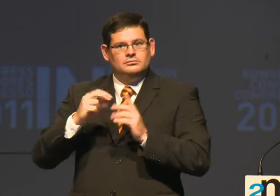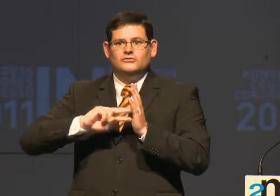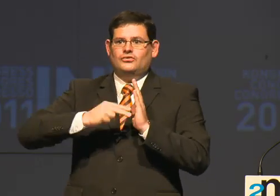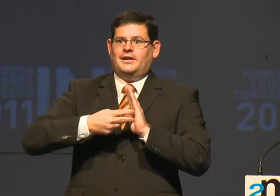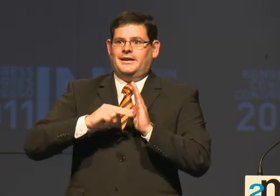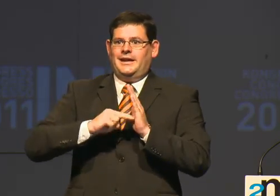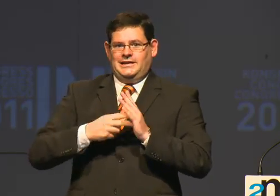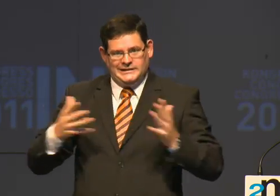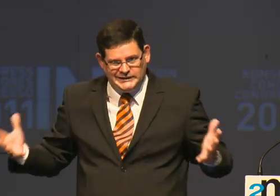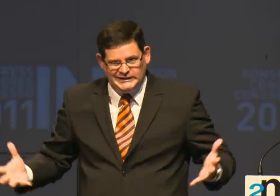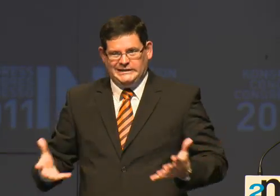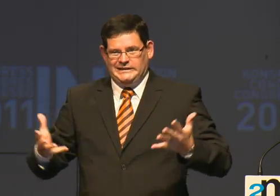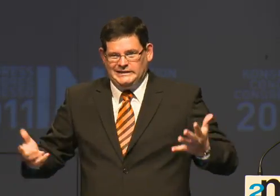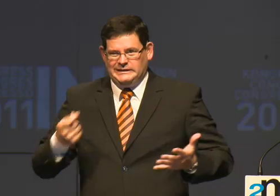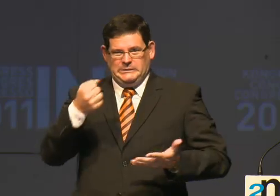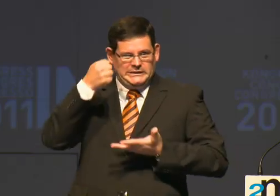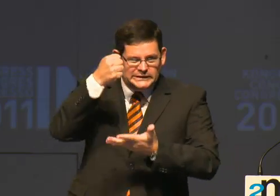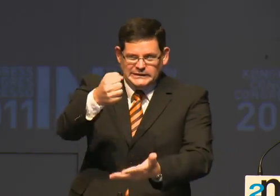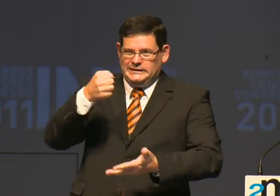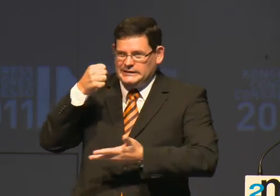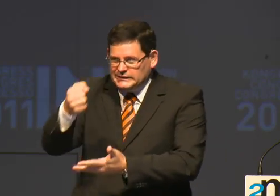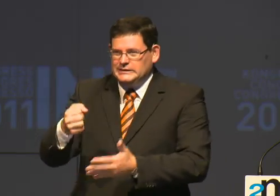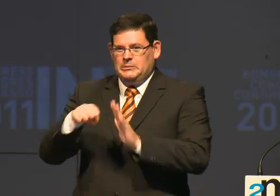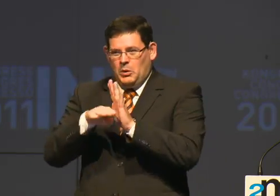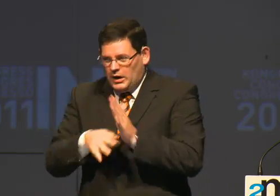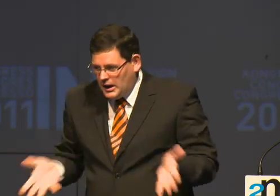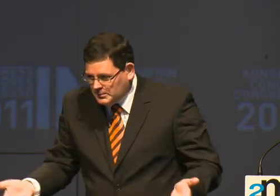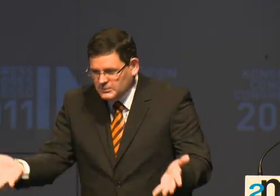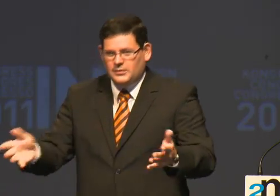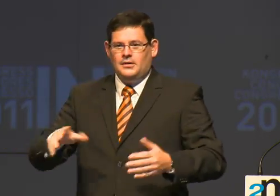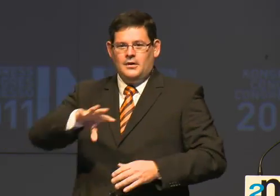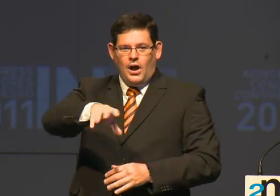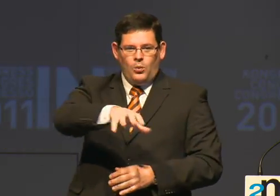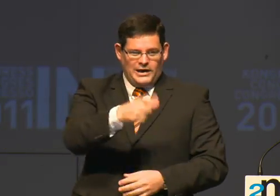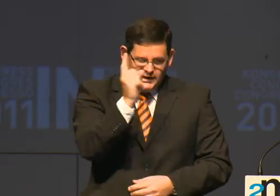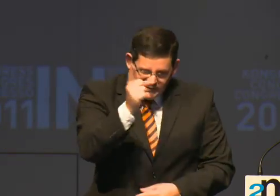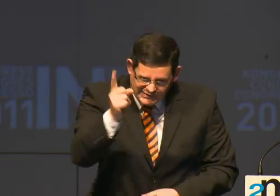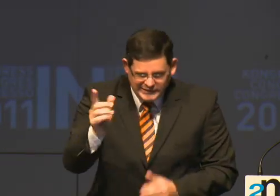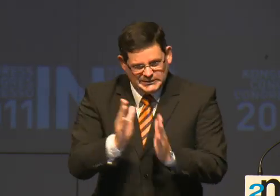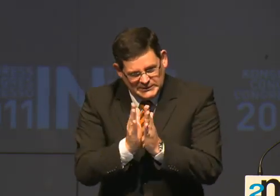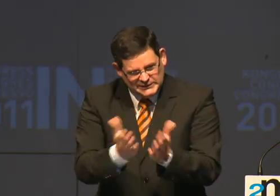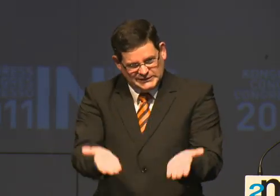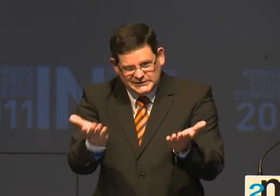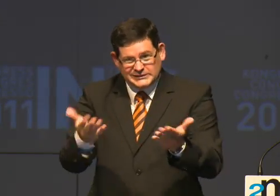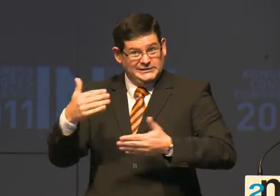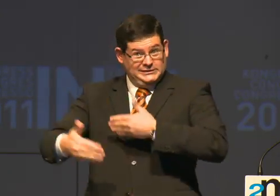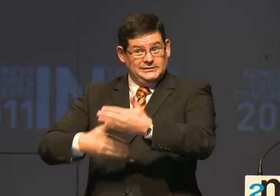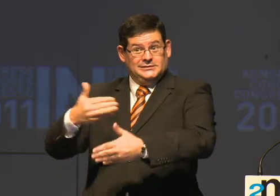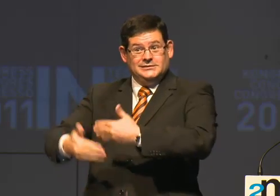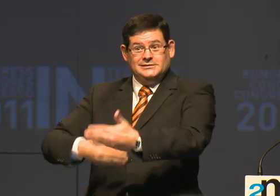75. C'est vraiment l'objectif idéal que nous souhaiterions réussir. Donc c'est à